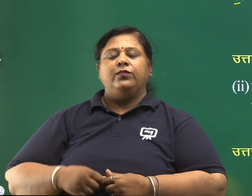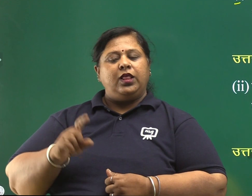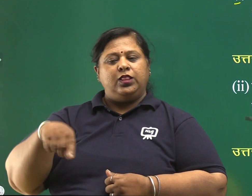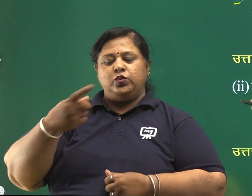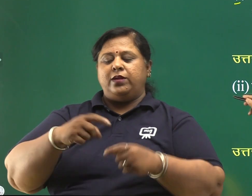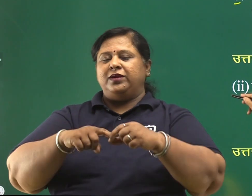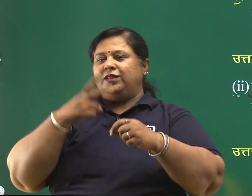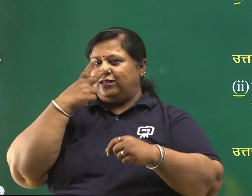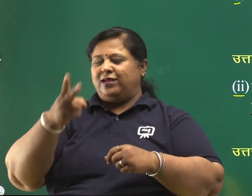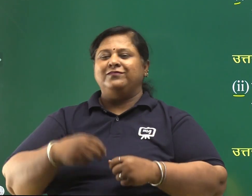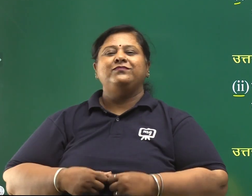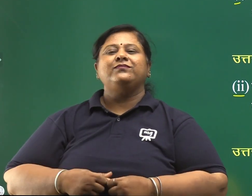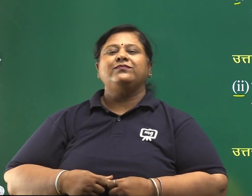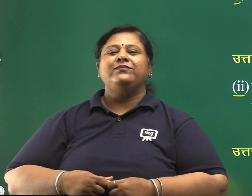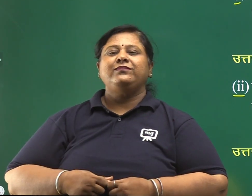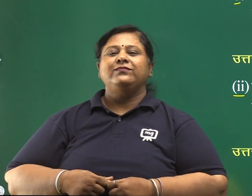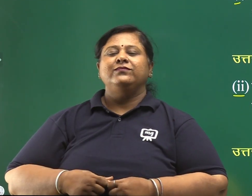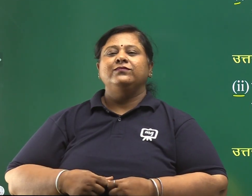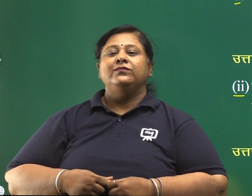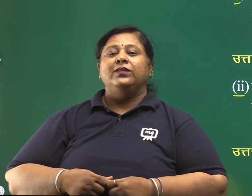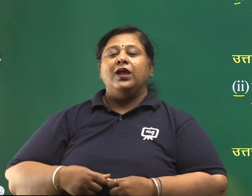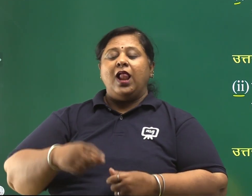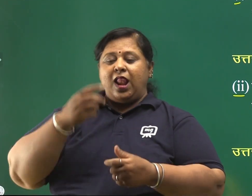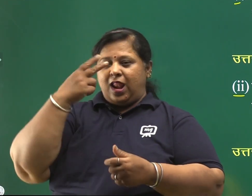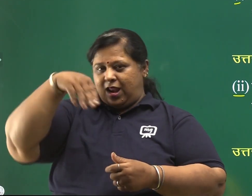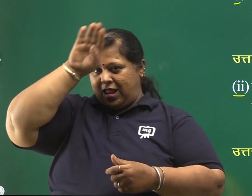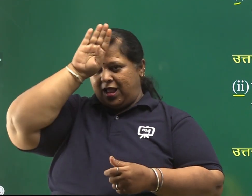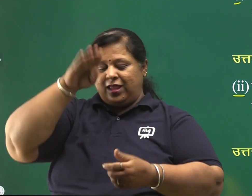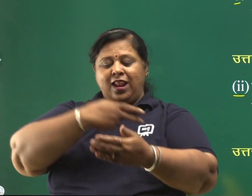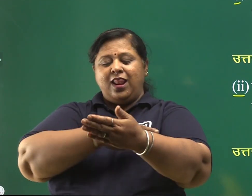दूसरा प्रश्न देखते हैं। रानी लक्ष्मीबाई